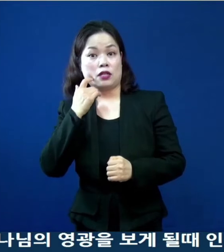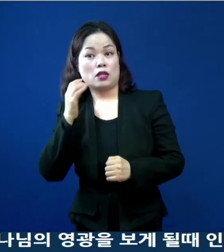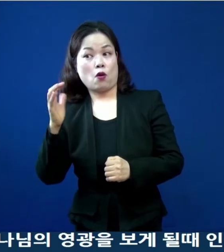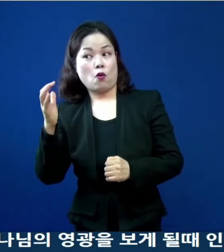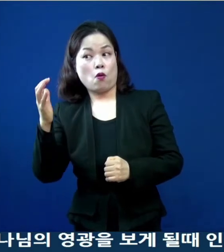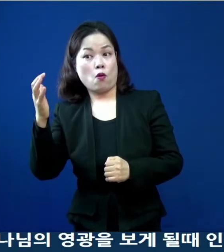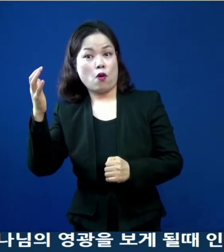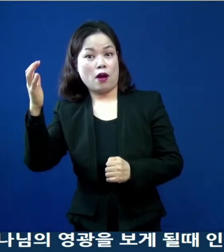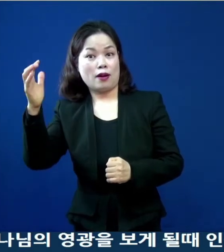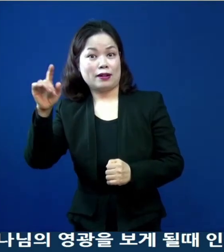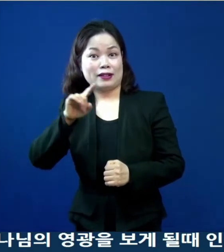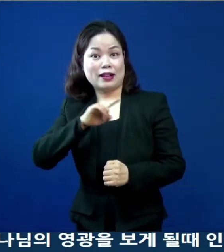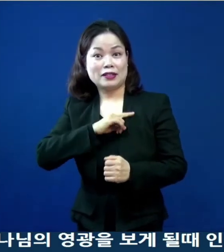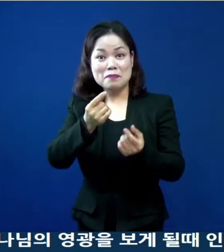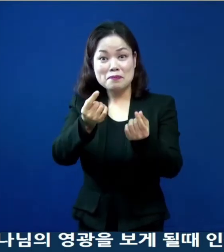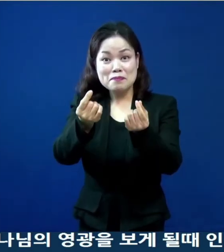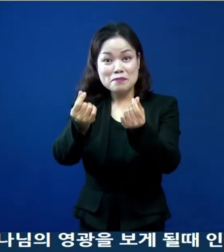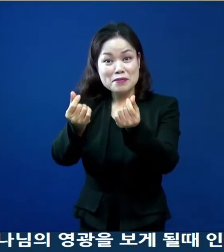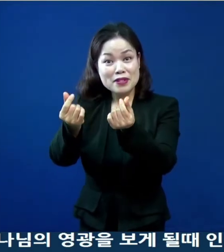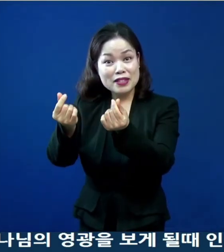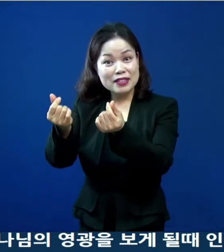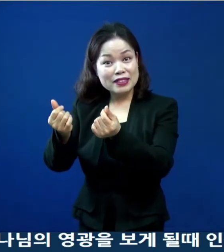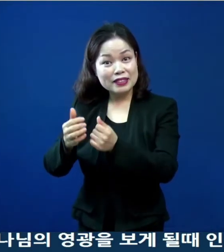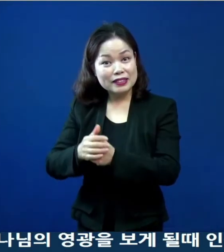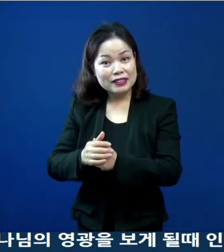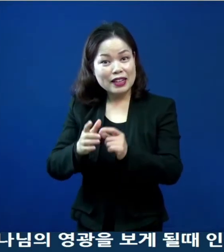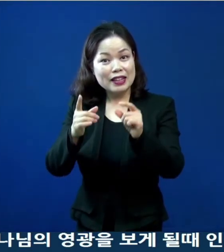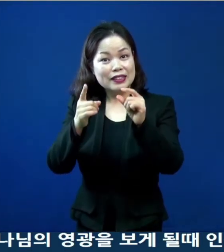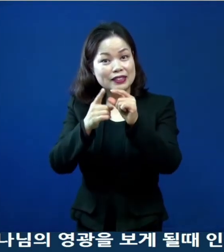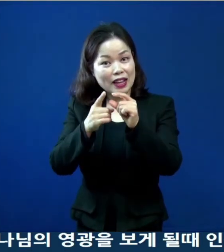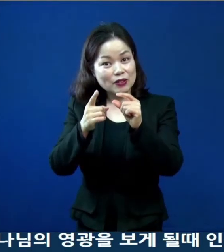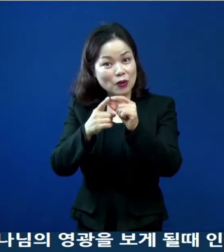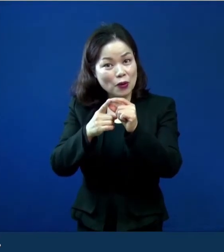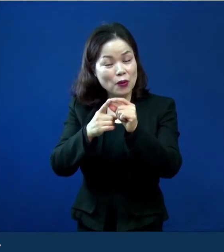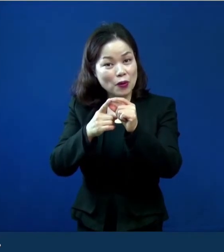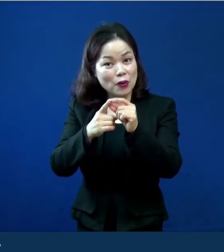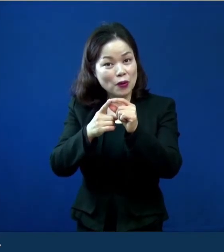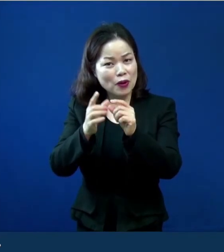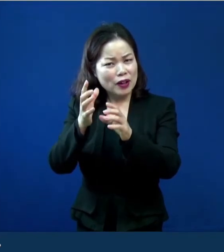영광의 가장 비슷한 단어 개념이